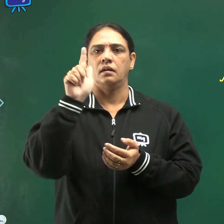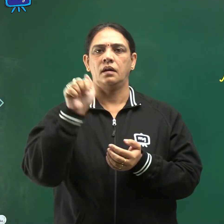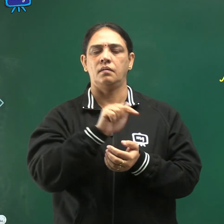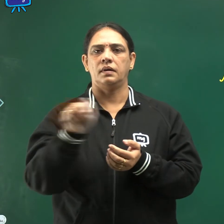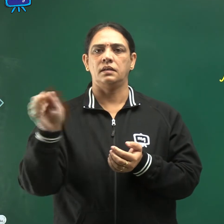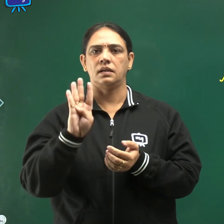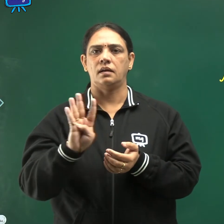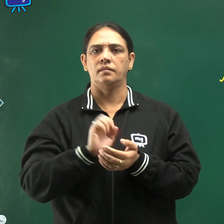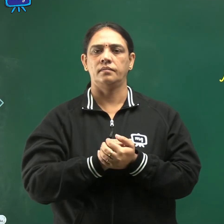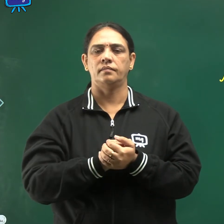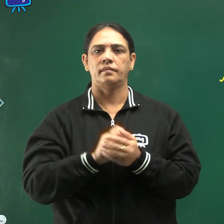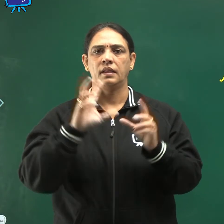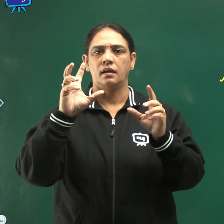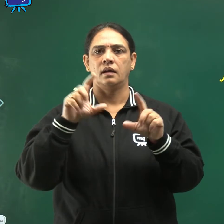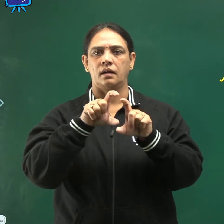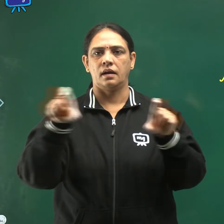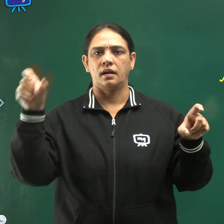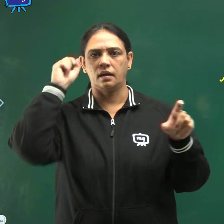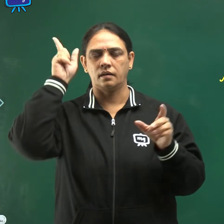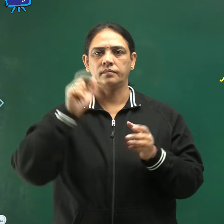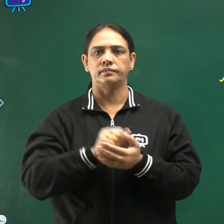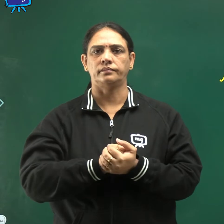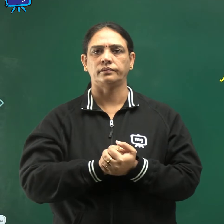1/4। समझ आ गया।